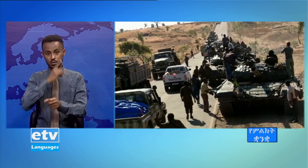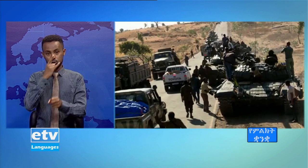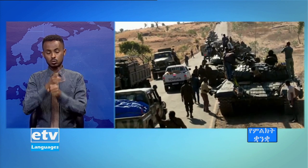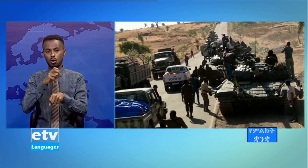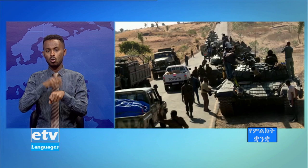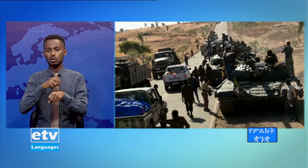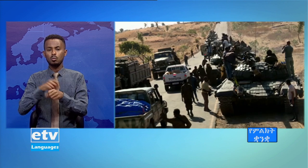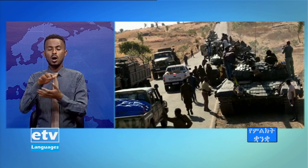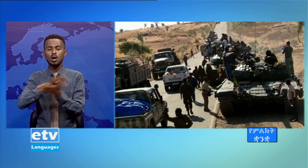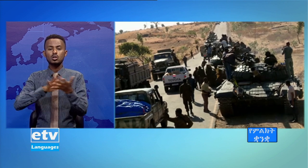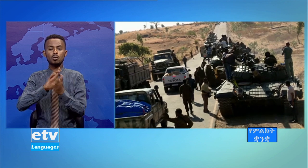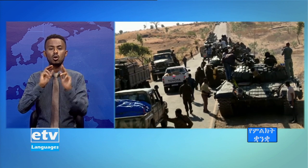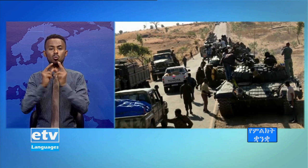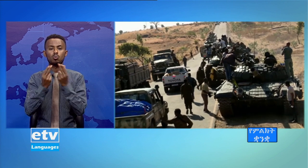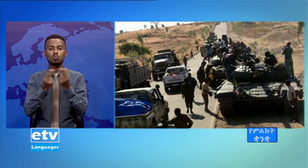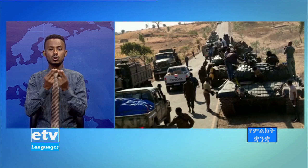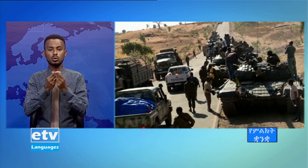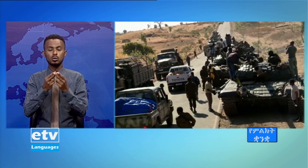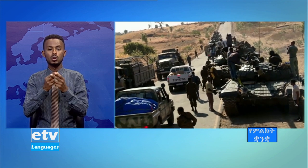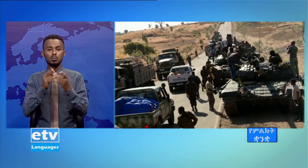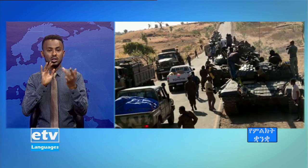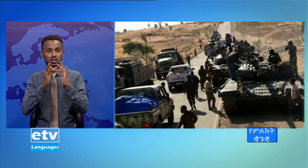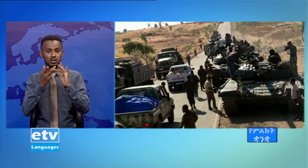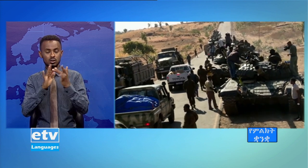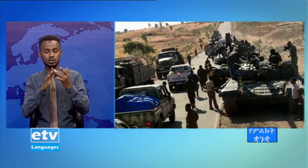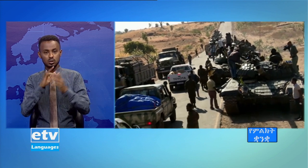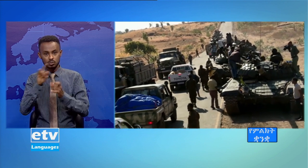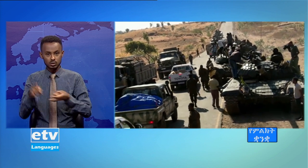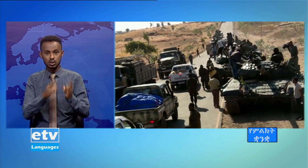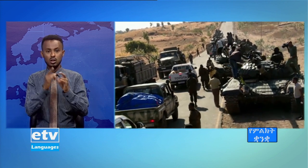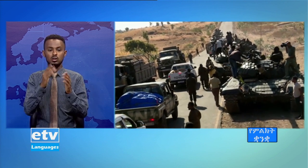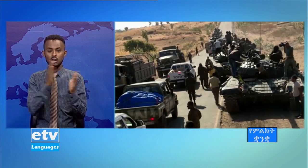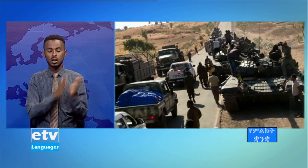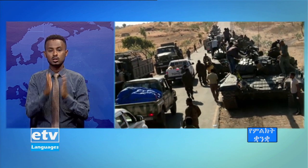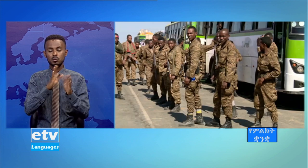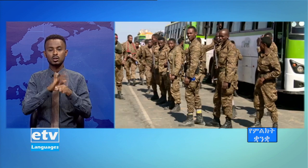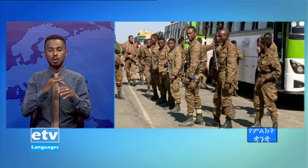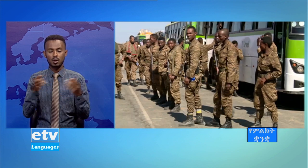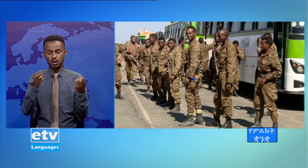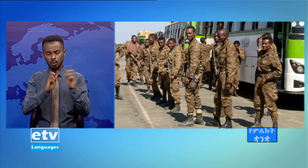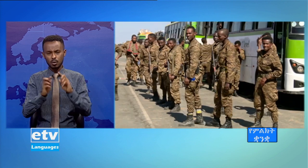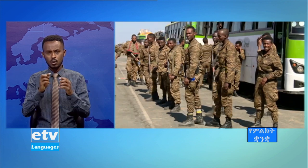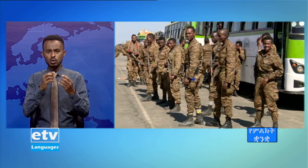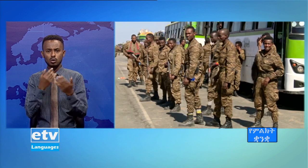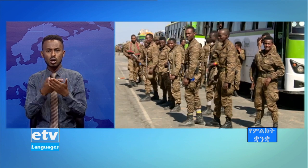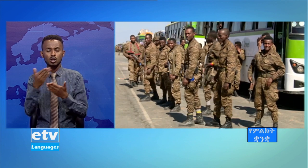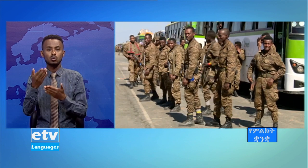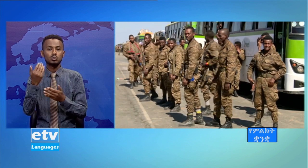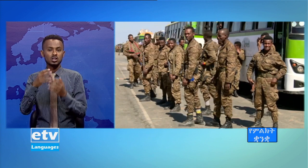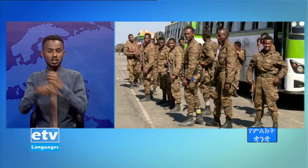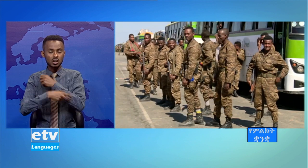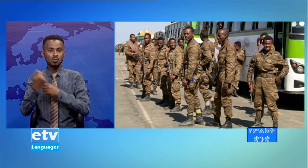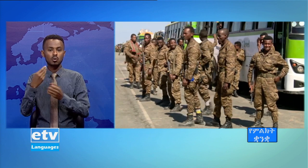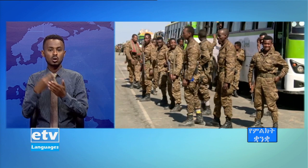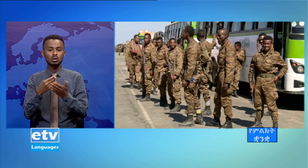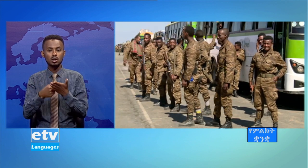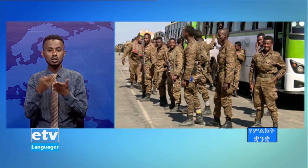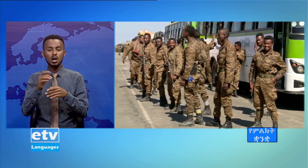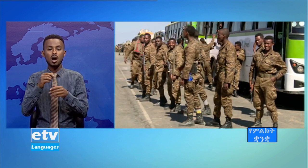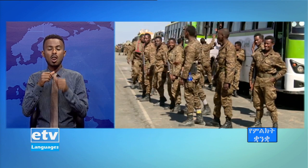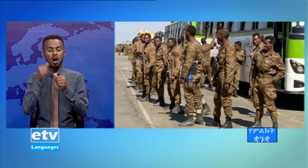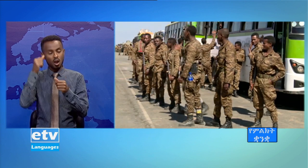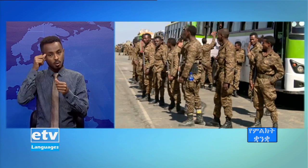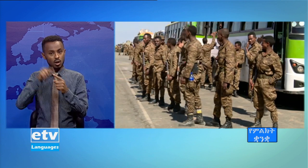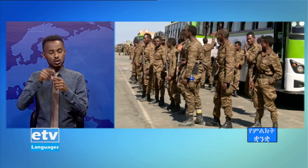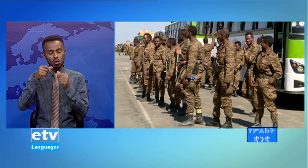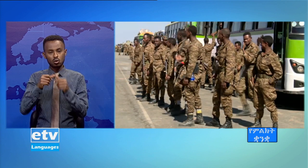ወቅትም አሸባሪው ቡድን በሳይበር ዘመቻ በተቀነባበረ መንገድ የተዘጋጀበትና በአገዛዙ ወቅትም ሲዘርፍ የነበረውን ገንዘብ ለዚሁ ዓላማ ሲያውለው